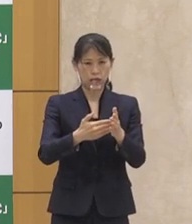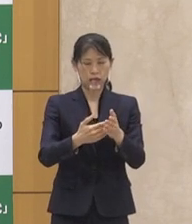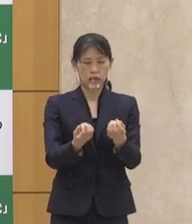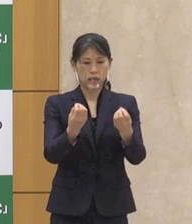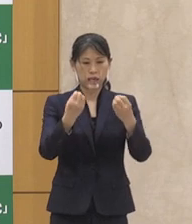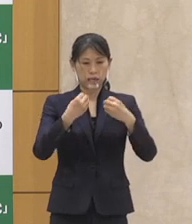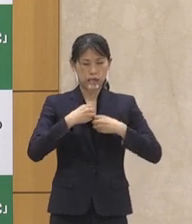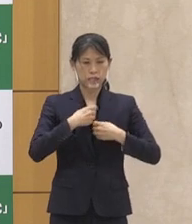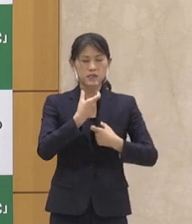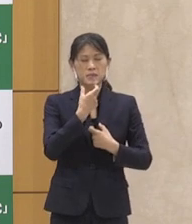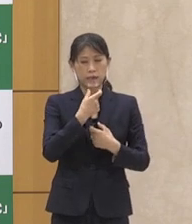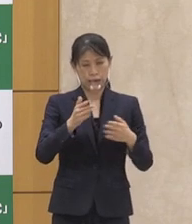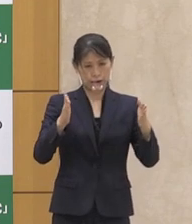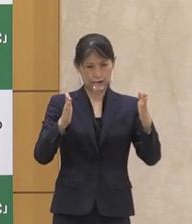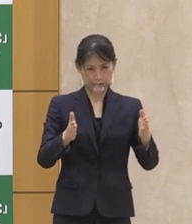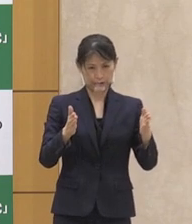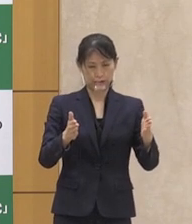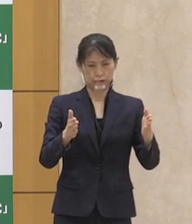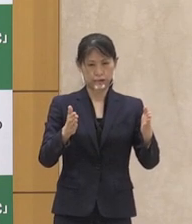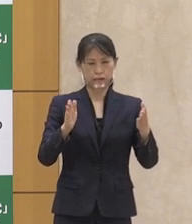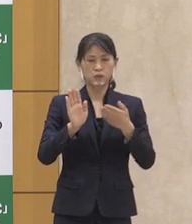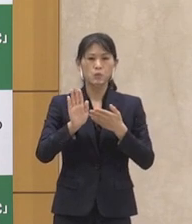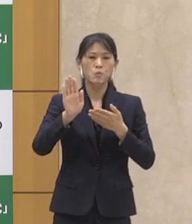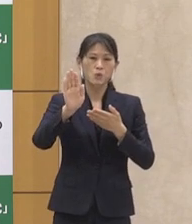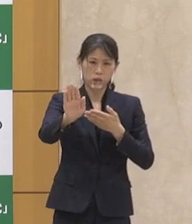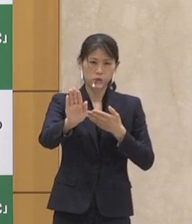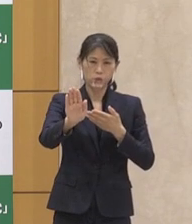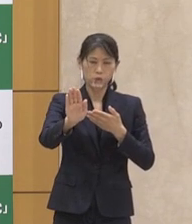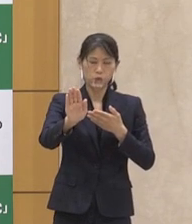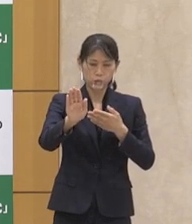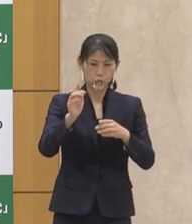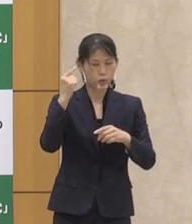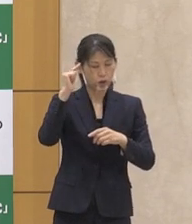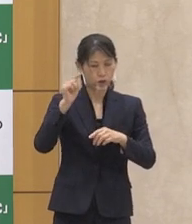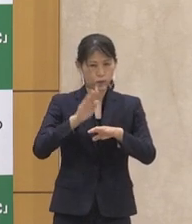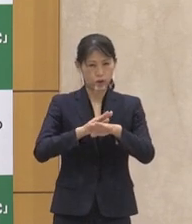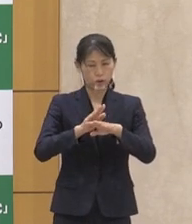区分について検討状況をお伺いさせてください。